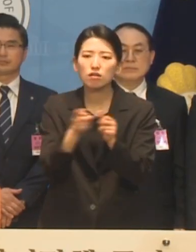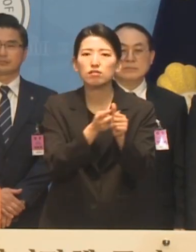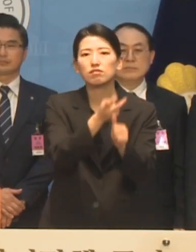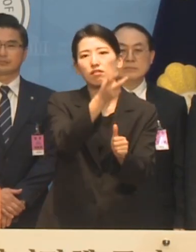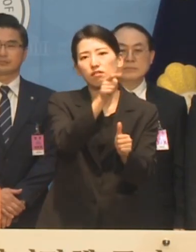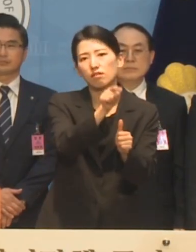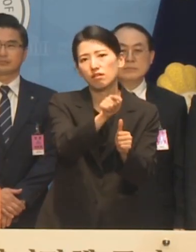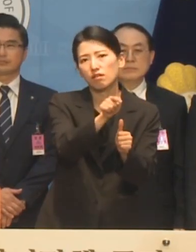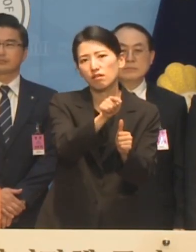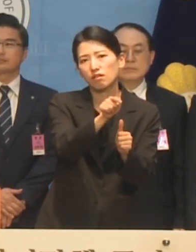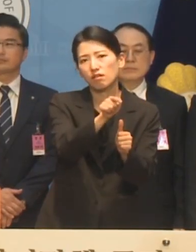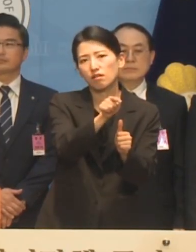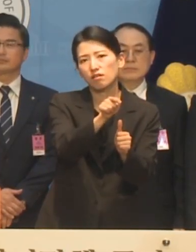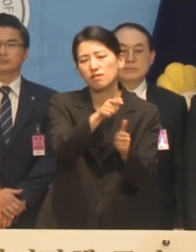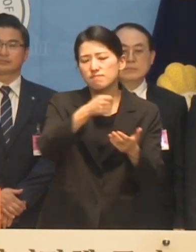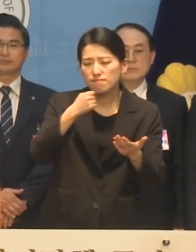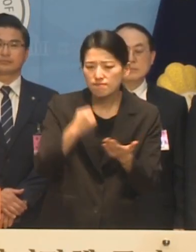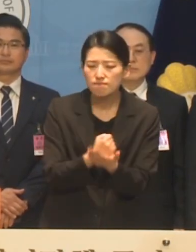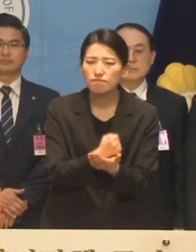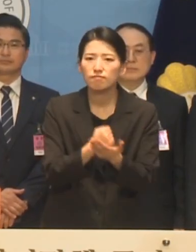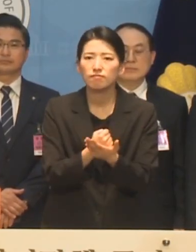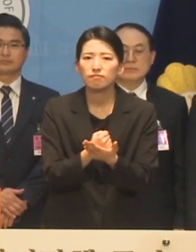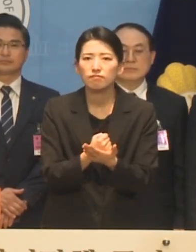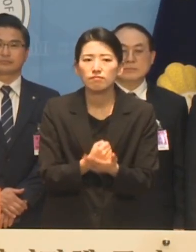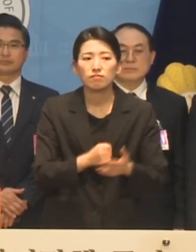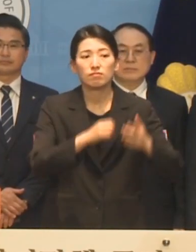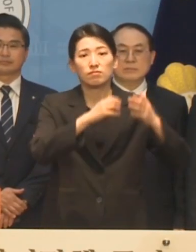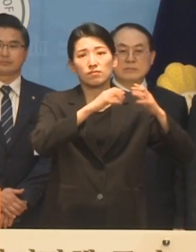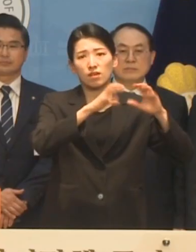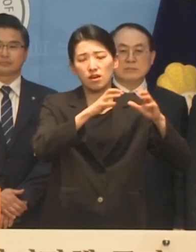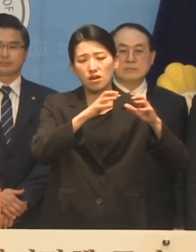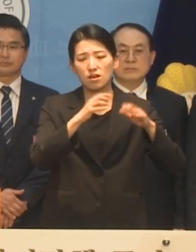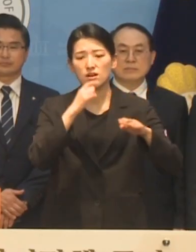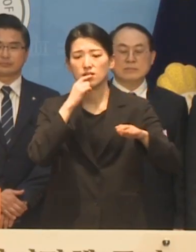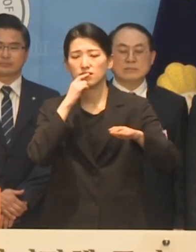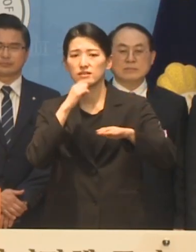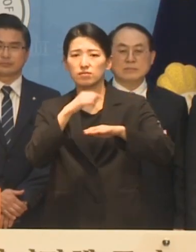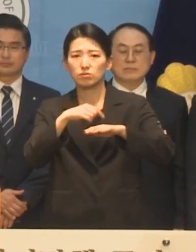규탄하고 또 나라와 민족을 위한 이 시국 선언을